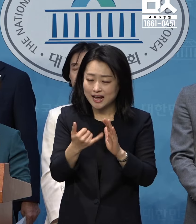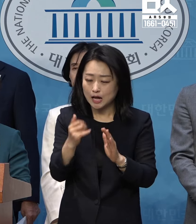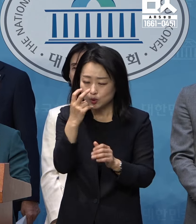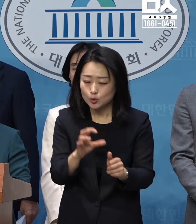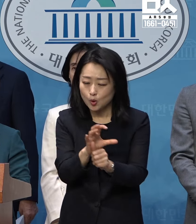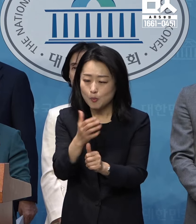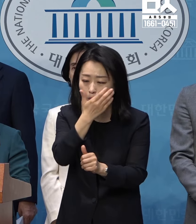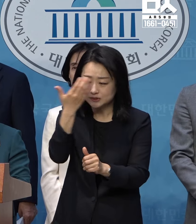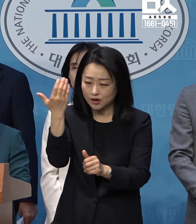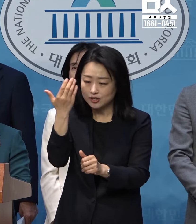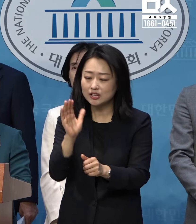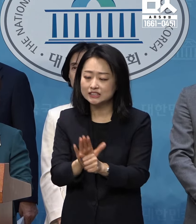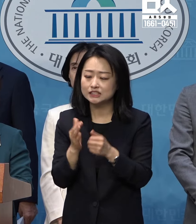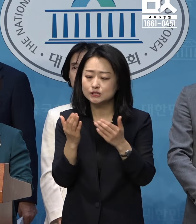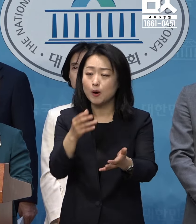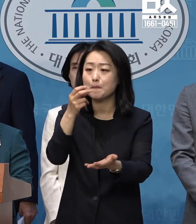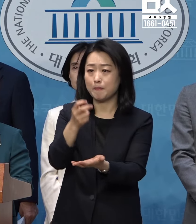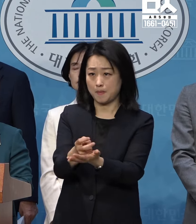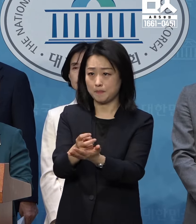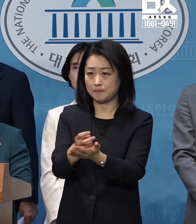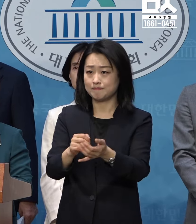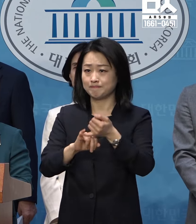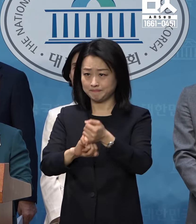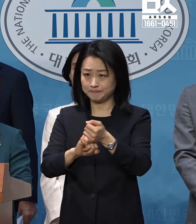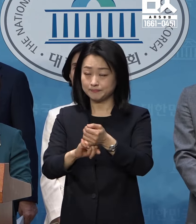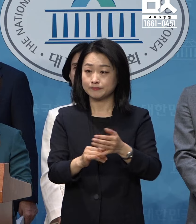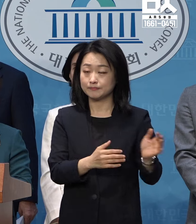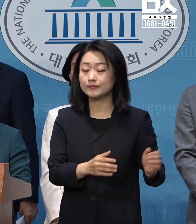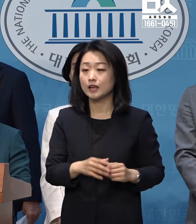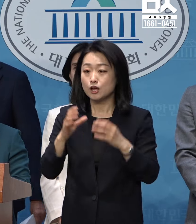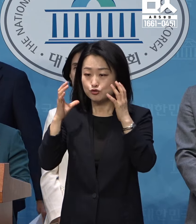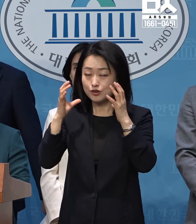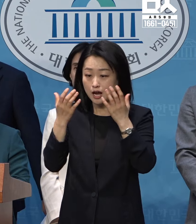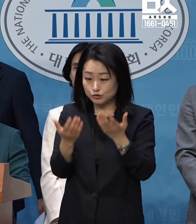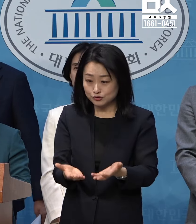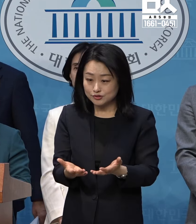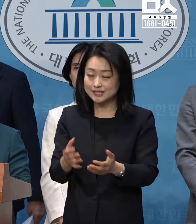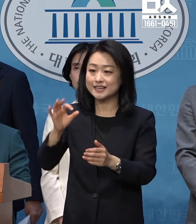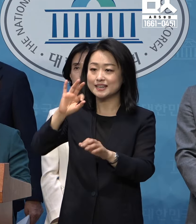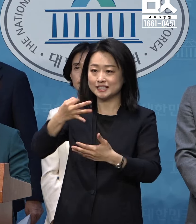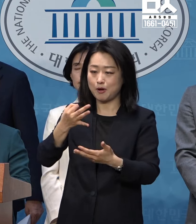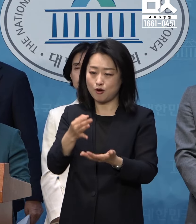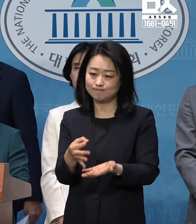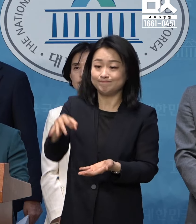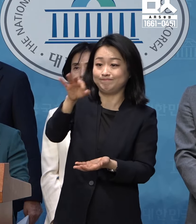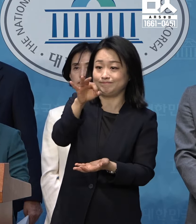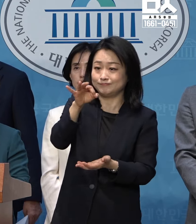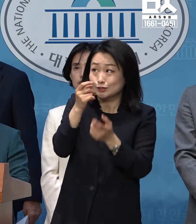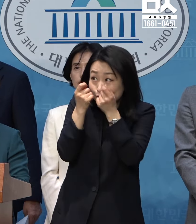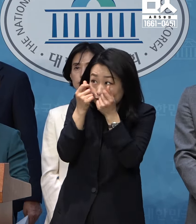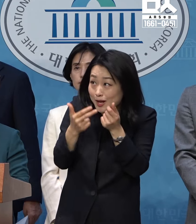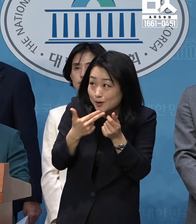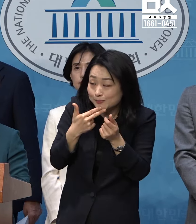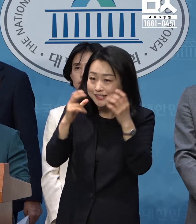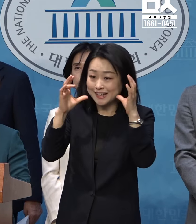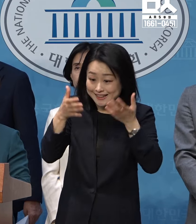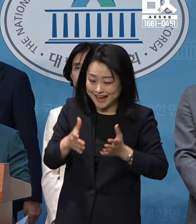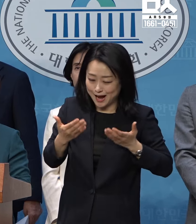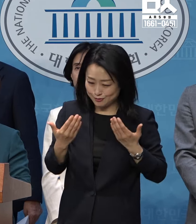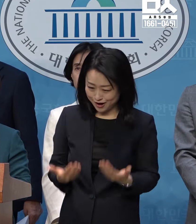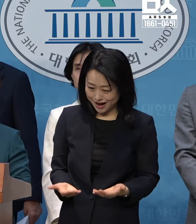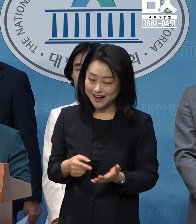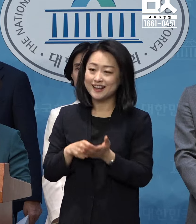지원법을 만들겠습니다. 둘째, 육아휴직 급여를 대폭 확대하고 누구나 눈치 보지 않고 육아휴직을 쓸